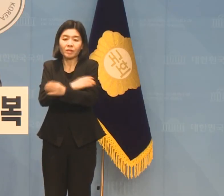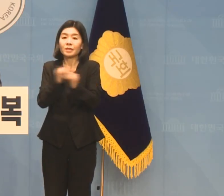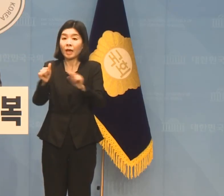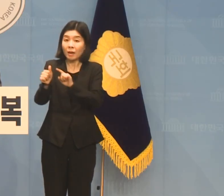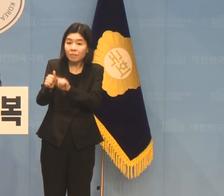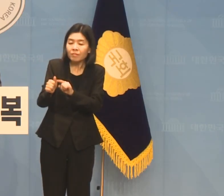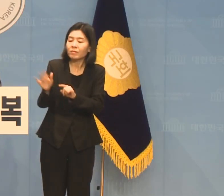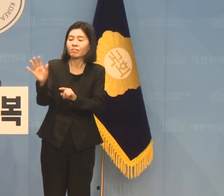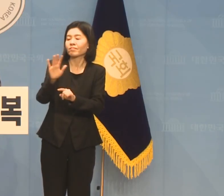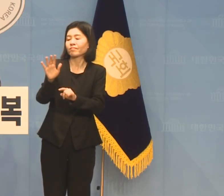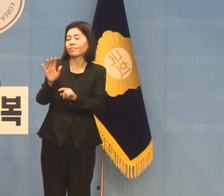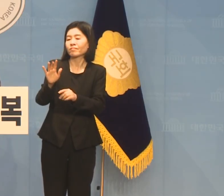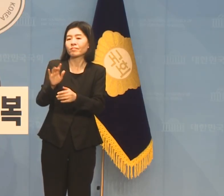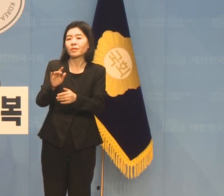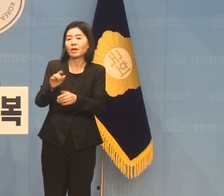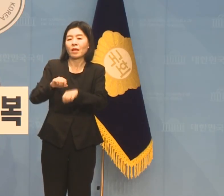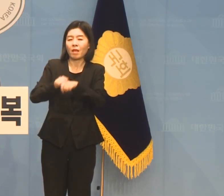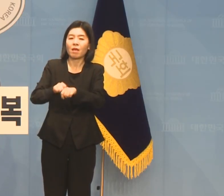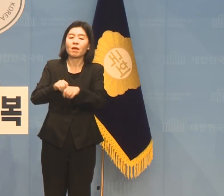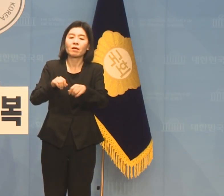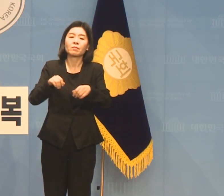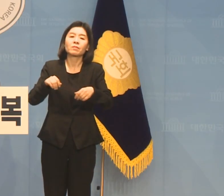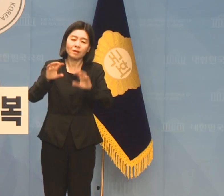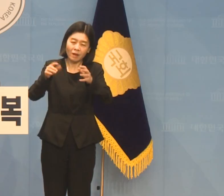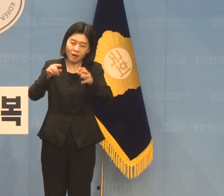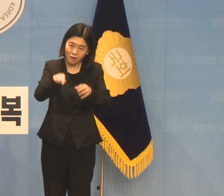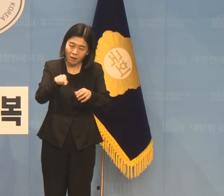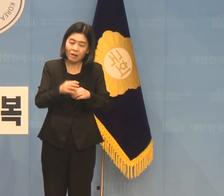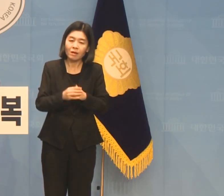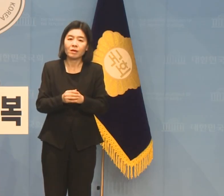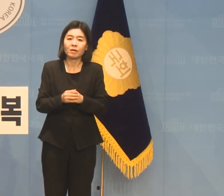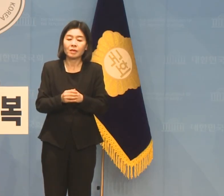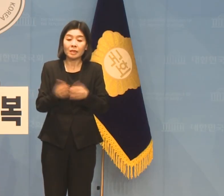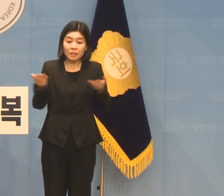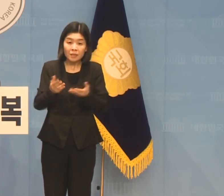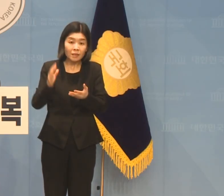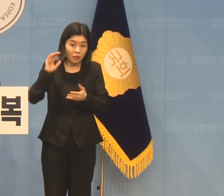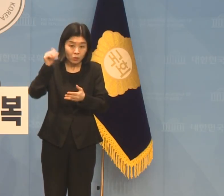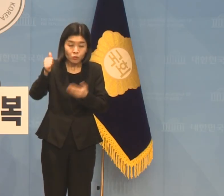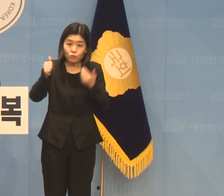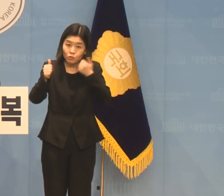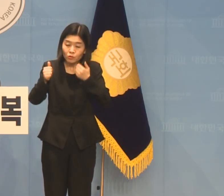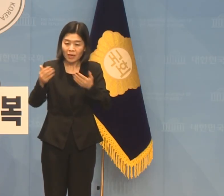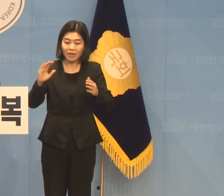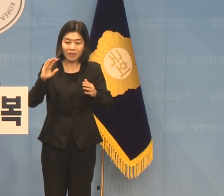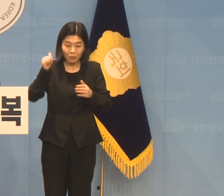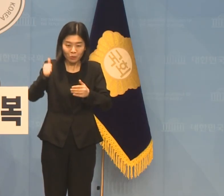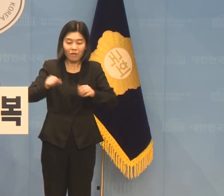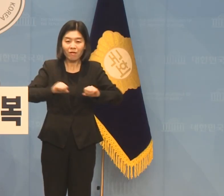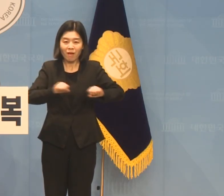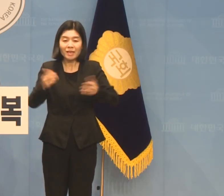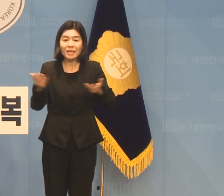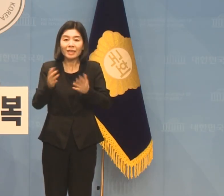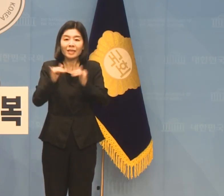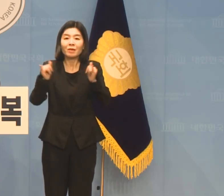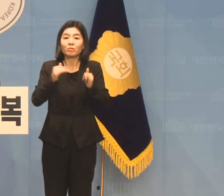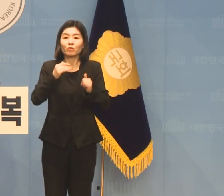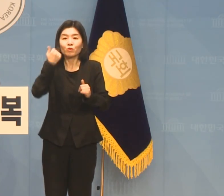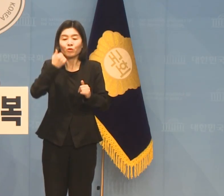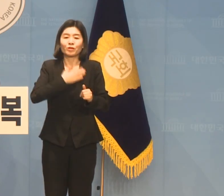대가를 치르는 나라가 되어야 합니다. 일하는 대통령 유정복이 해내겠습니다. 꿈을